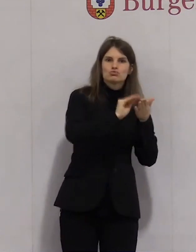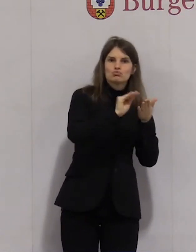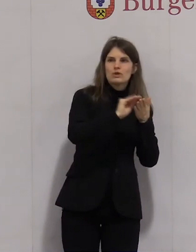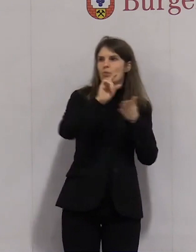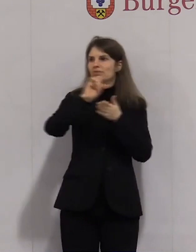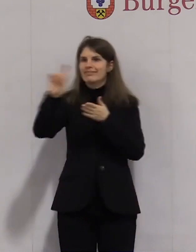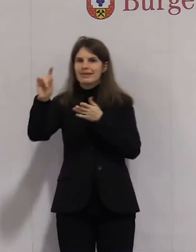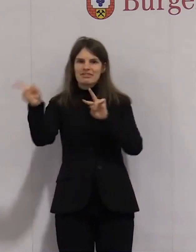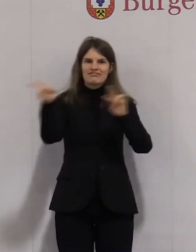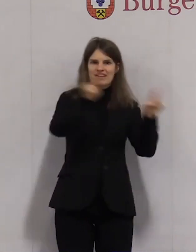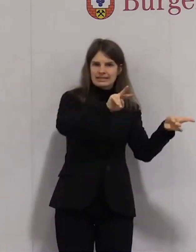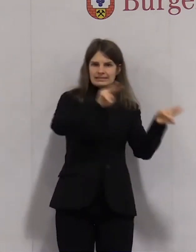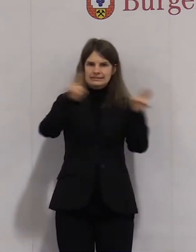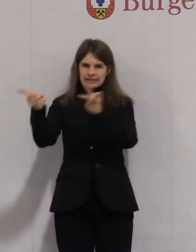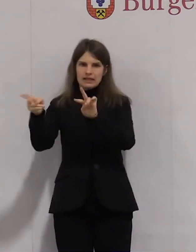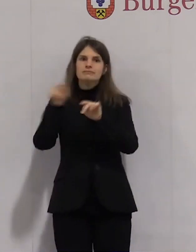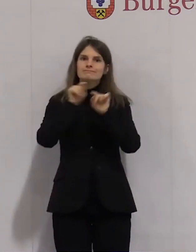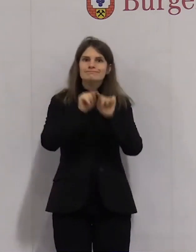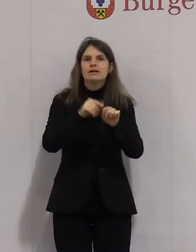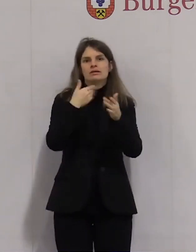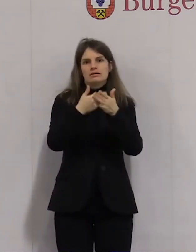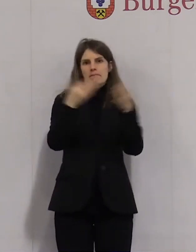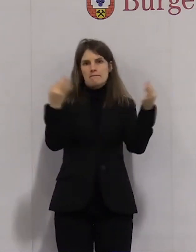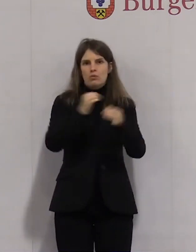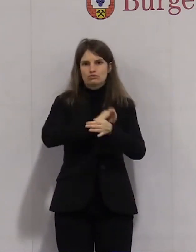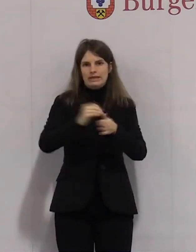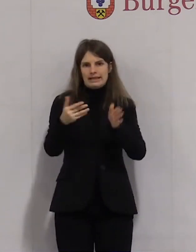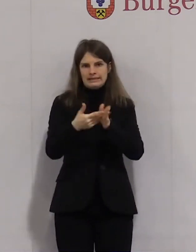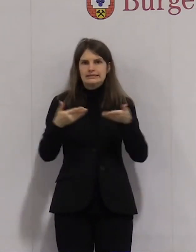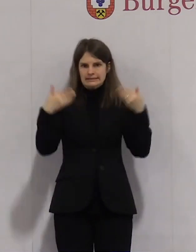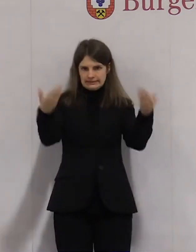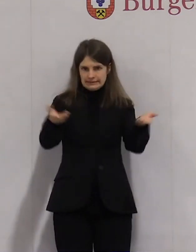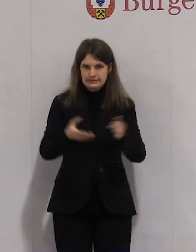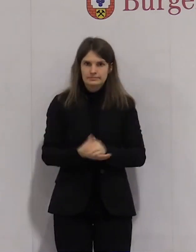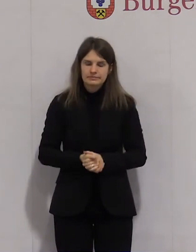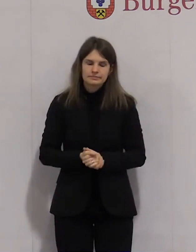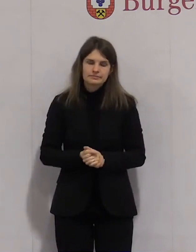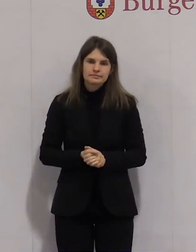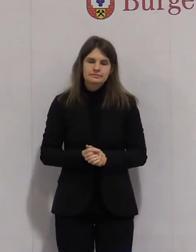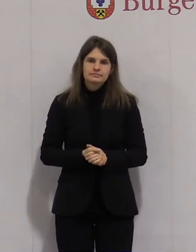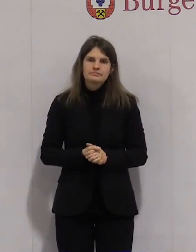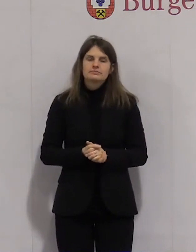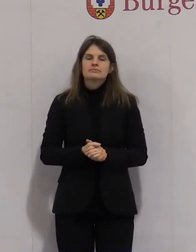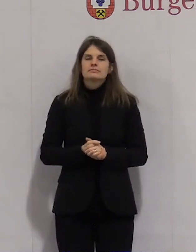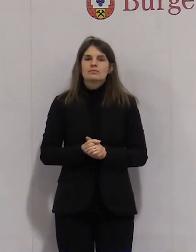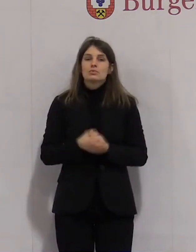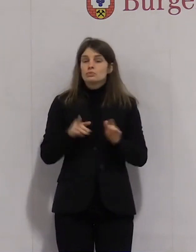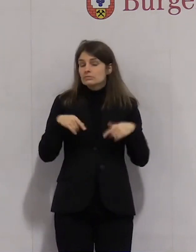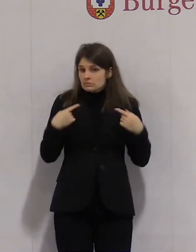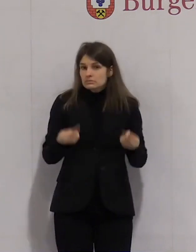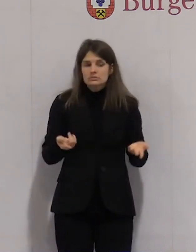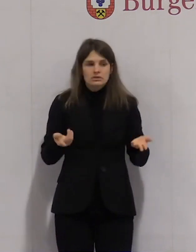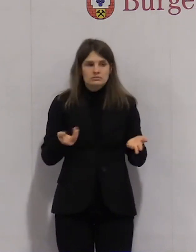handle weitere stellten jetzt glauben aber auch dass das ist